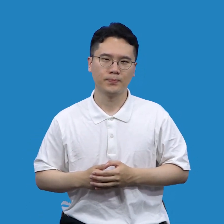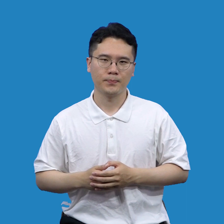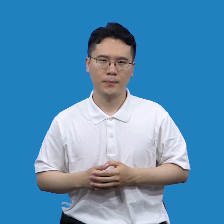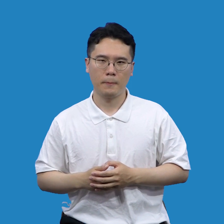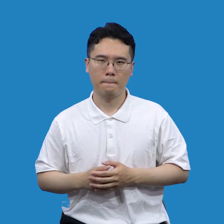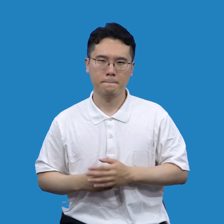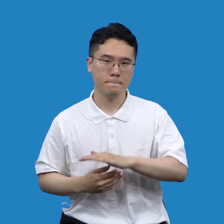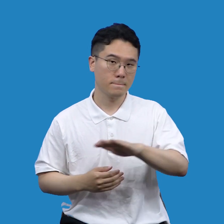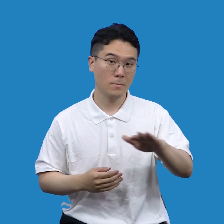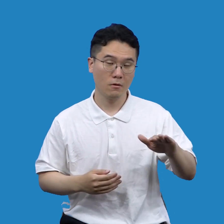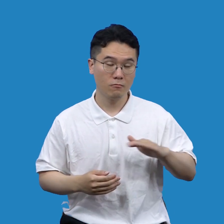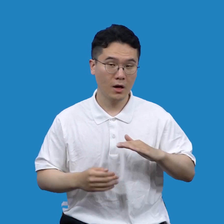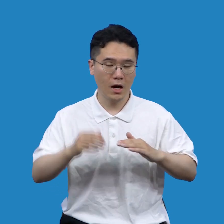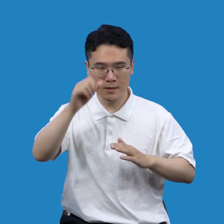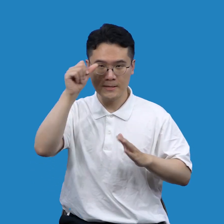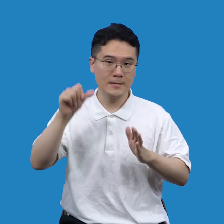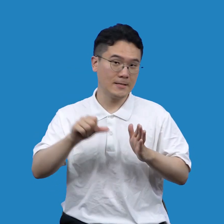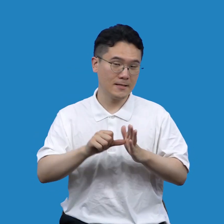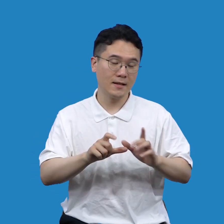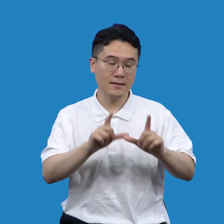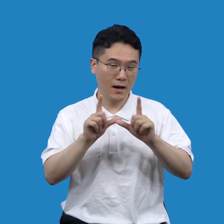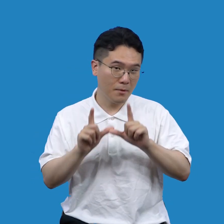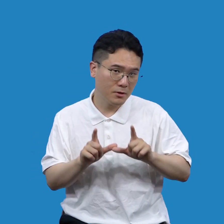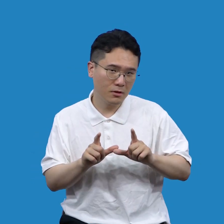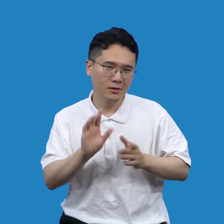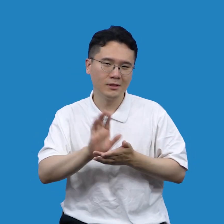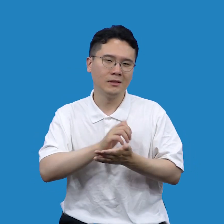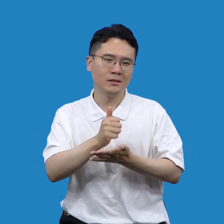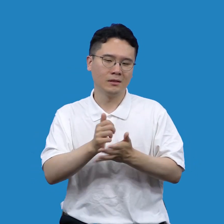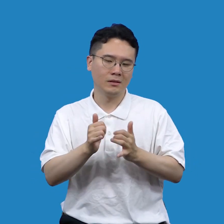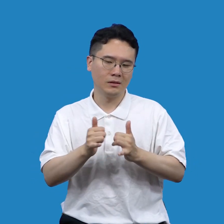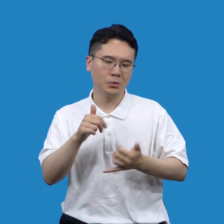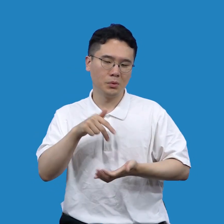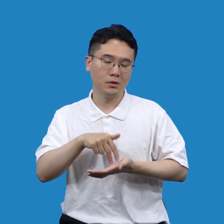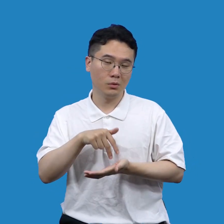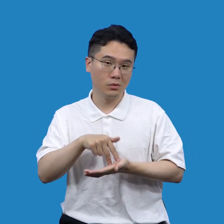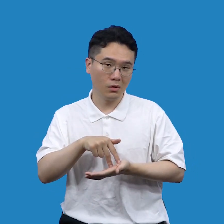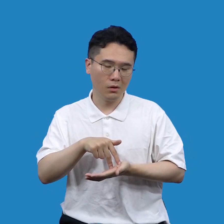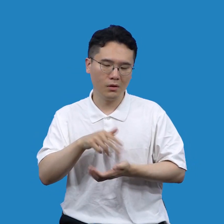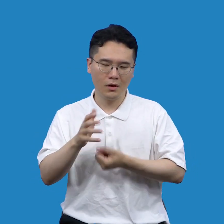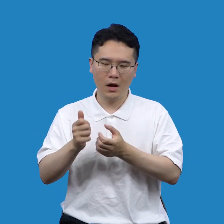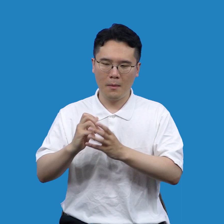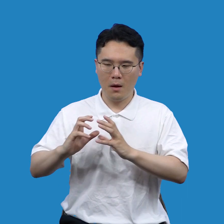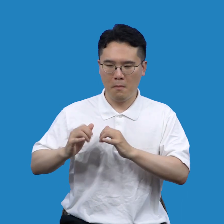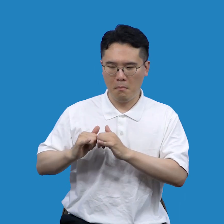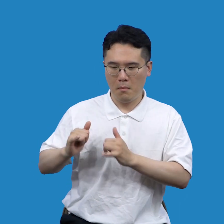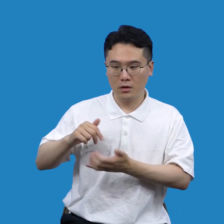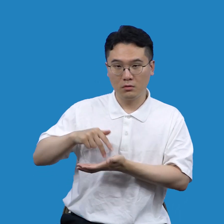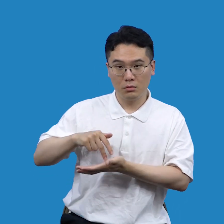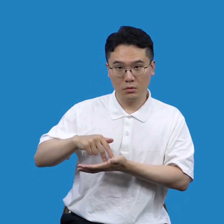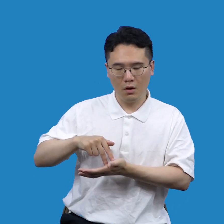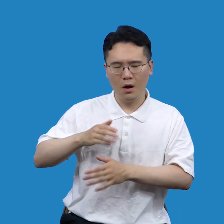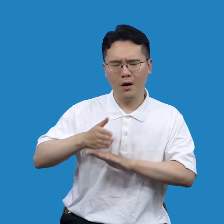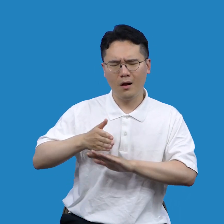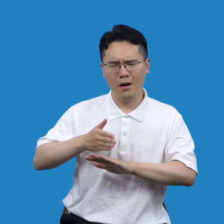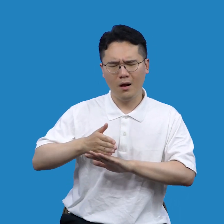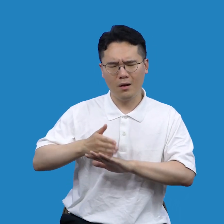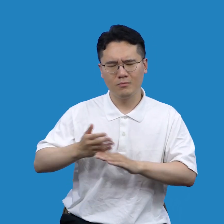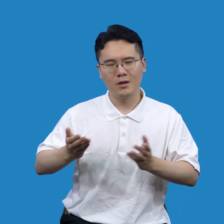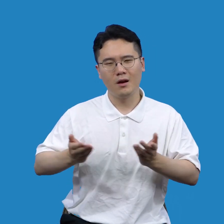우리가 인생을 살아가면서 그리스도인으로 하나님의 백성으로 감사할 얼마나 많은 일들이